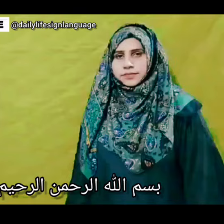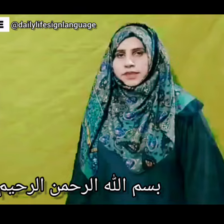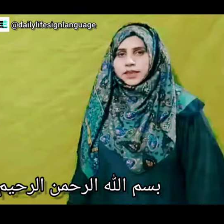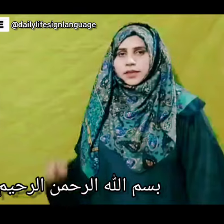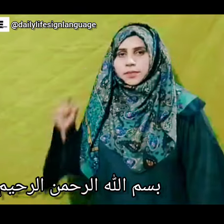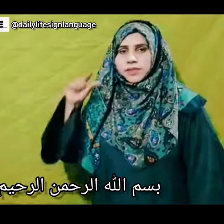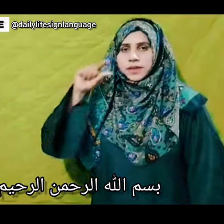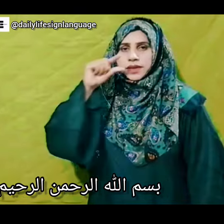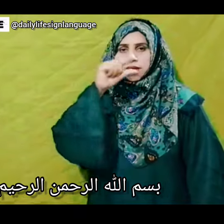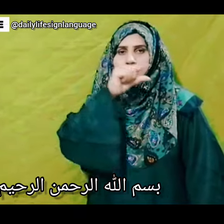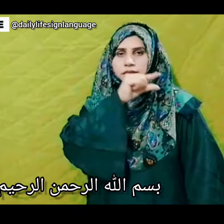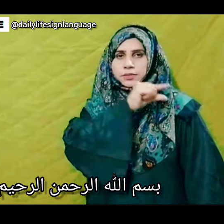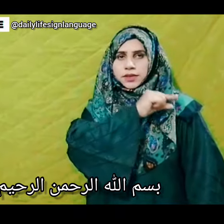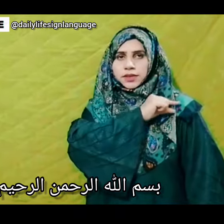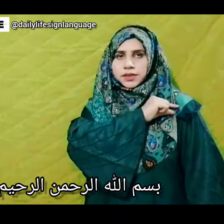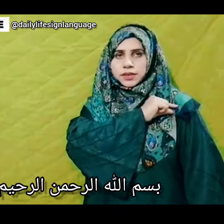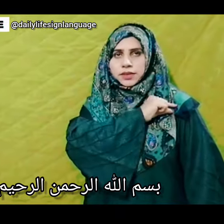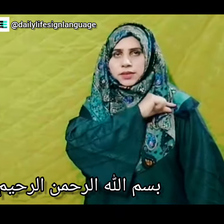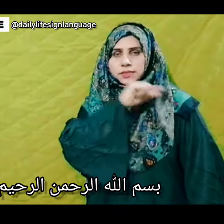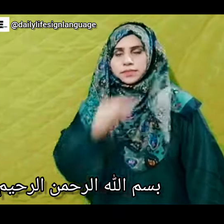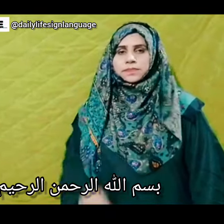بسم اللہ الرحمن الرحیم